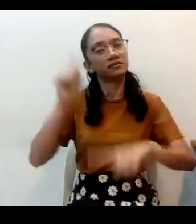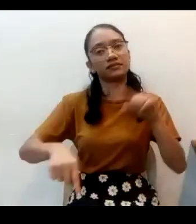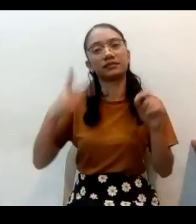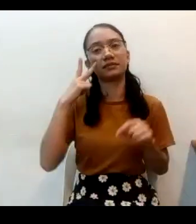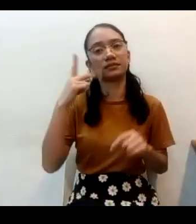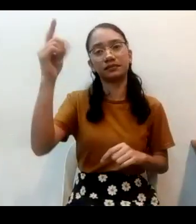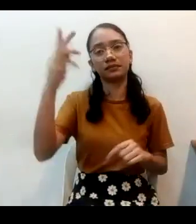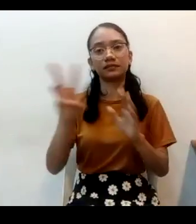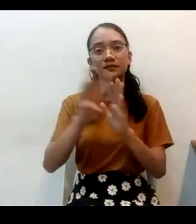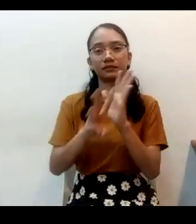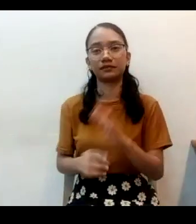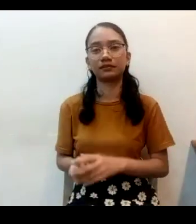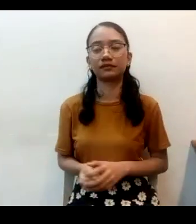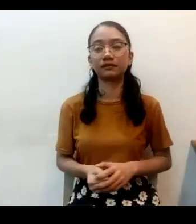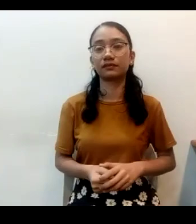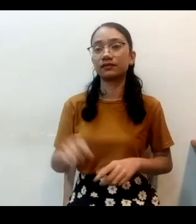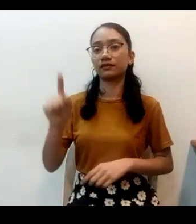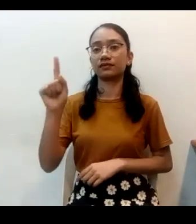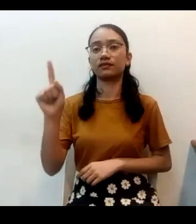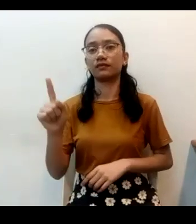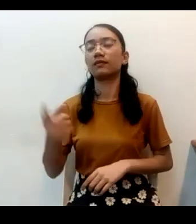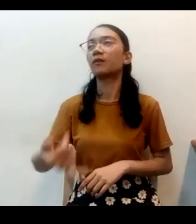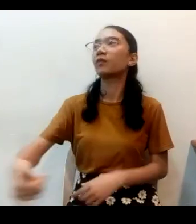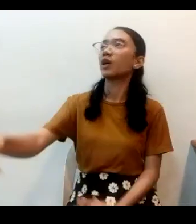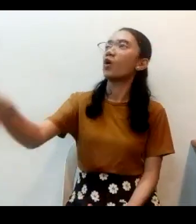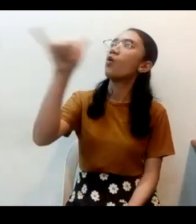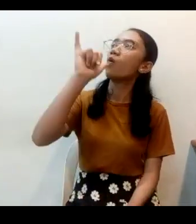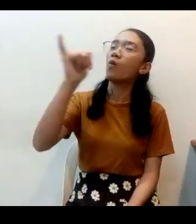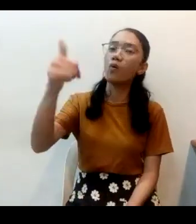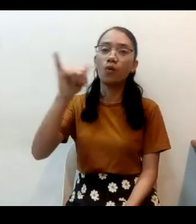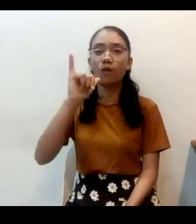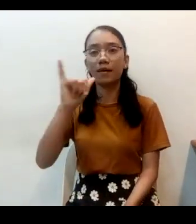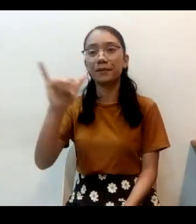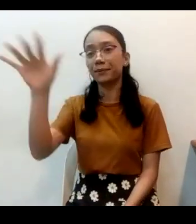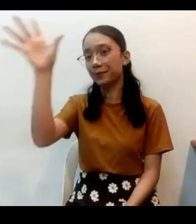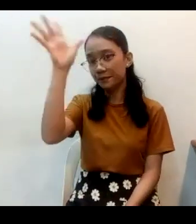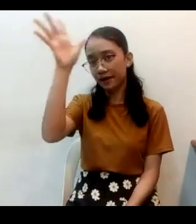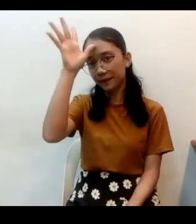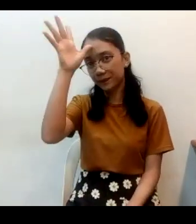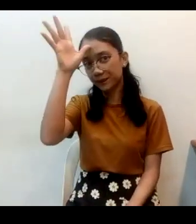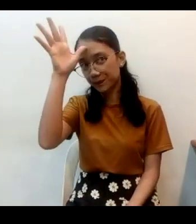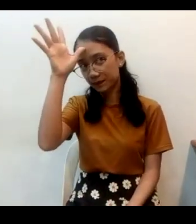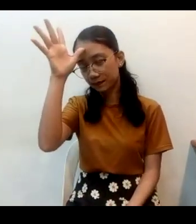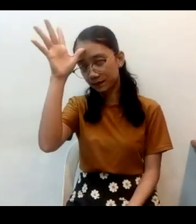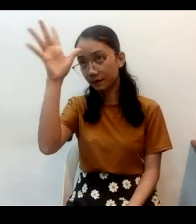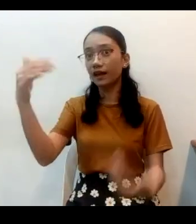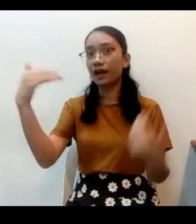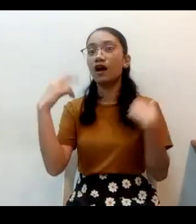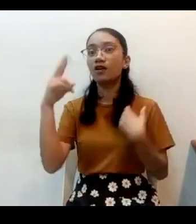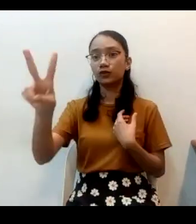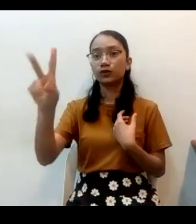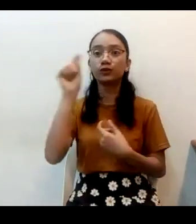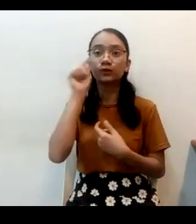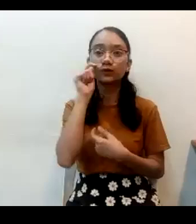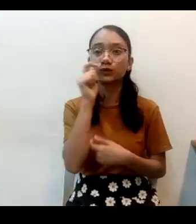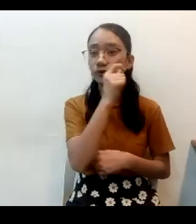was a drunkard father, Kaya meron pong manginginom na tatay, and he has a twins, at meron po, twin sons. at meron po siyang kambal